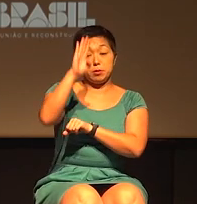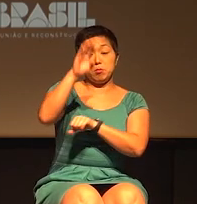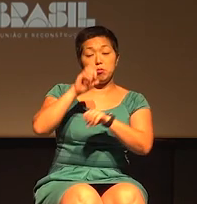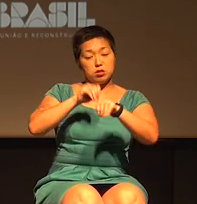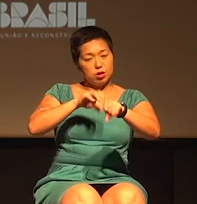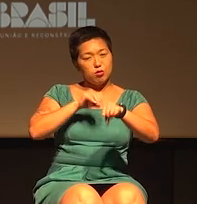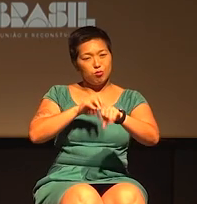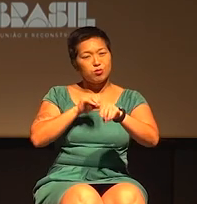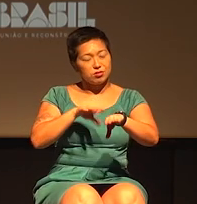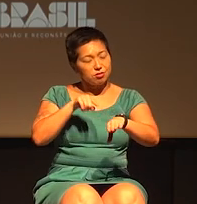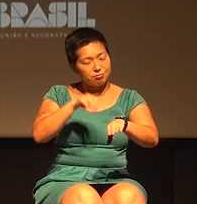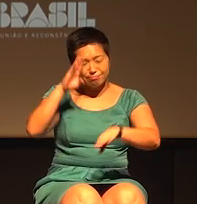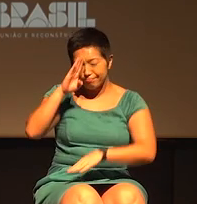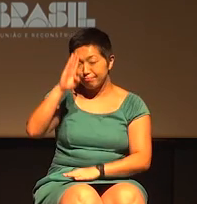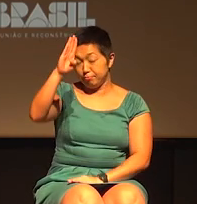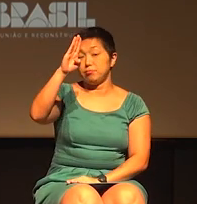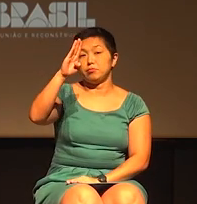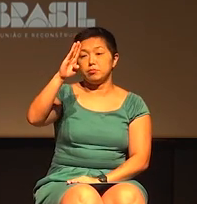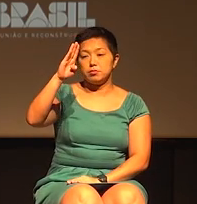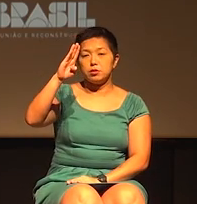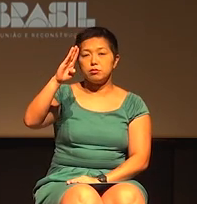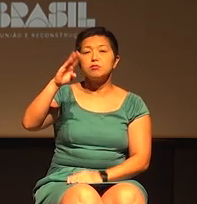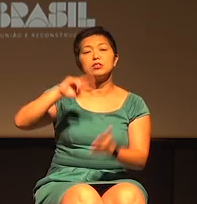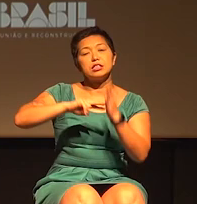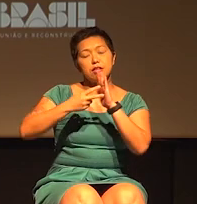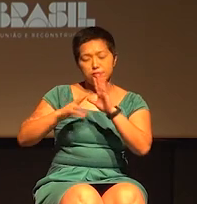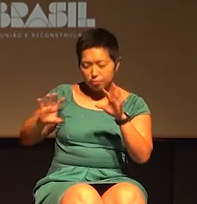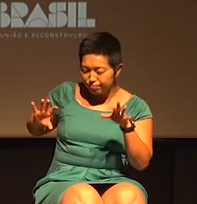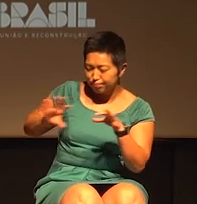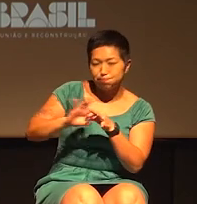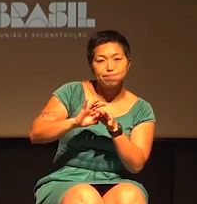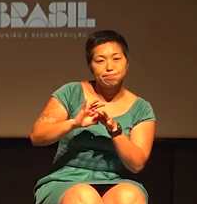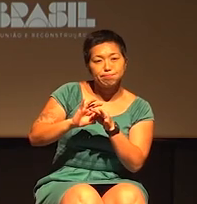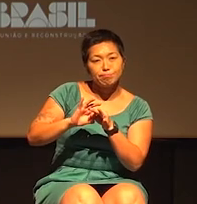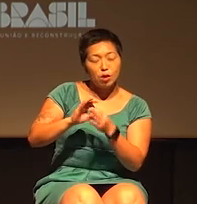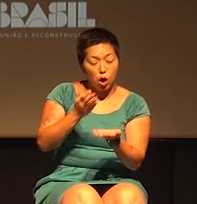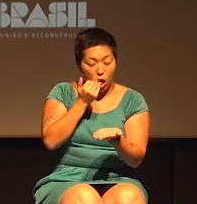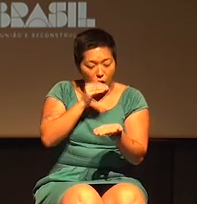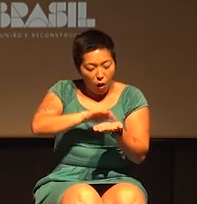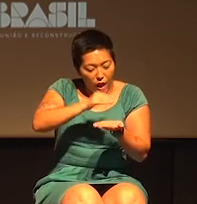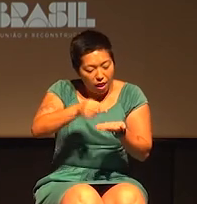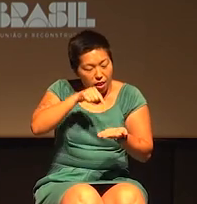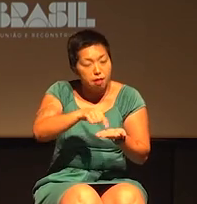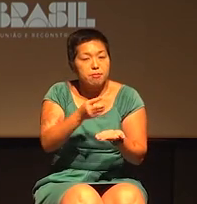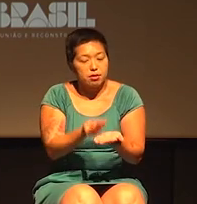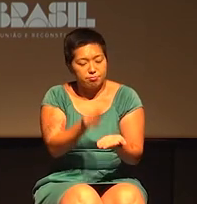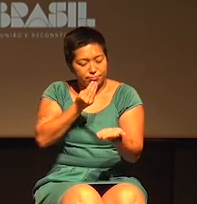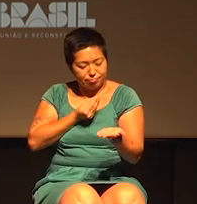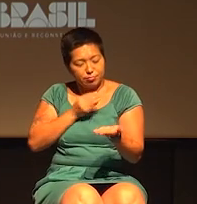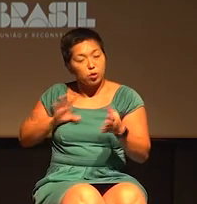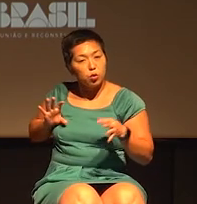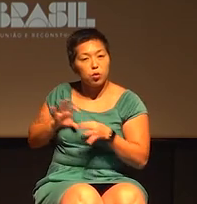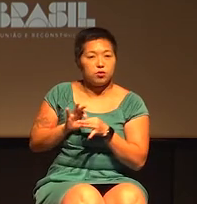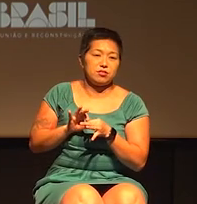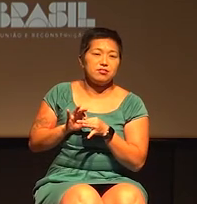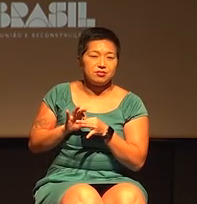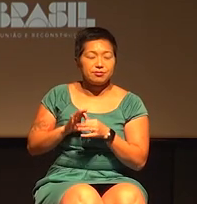Educacional que ela traz pra gente ser de conexão né o alimento con conexão como multiplicadores